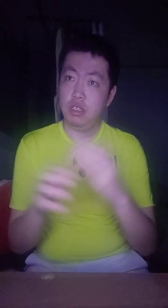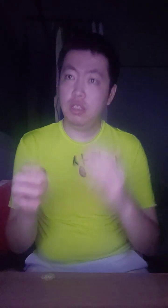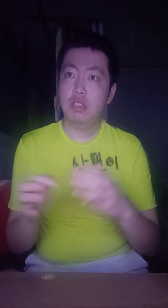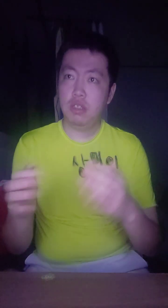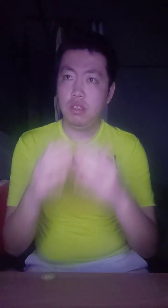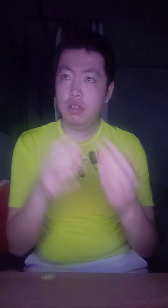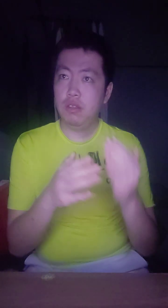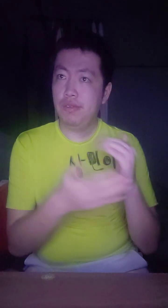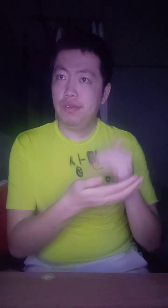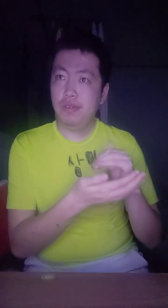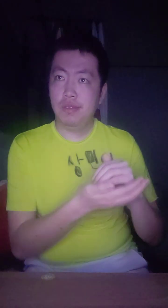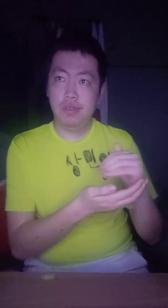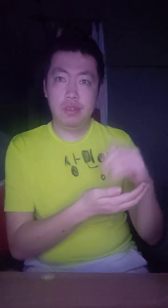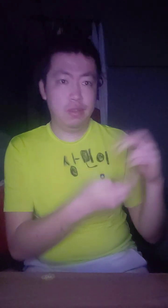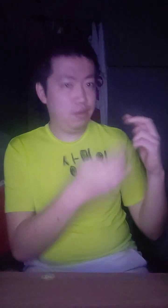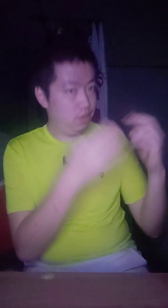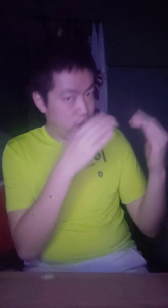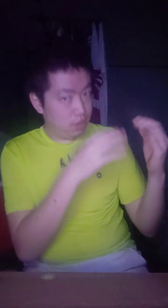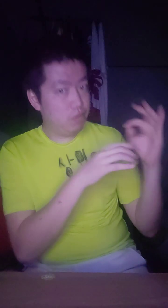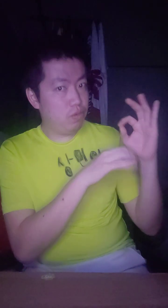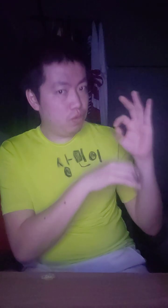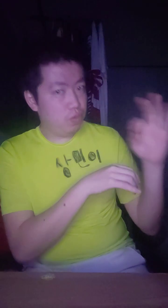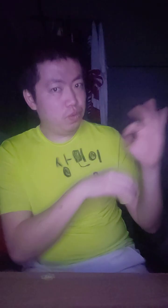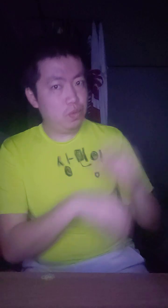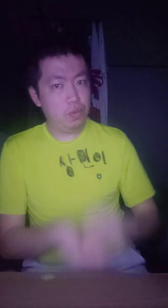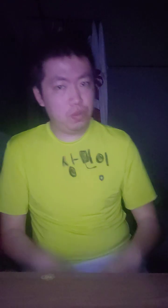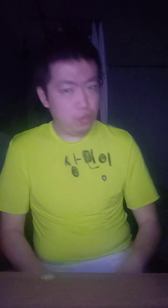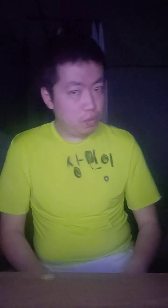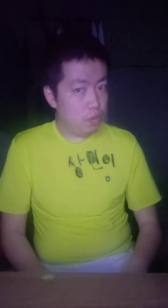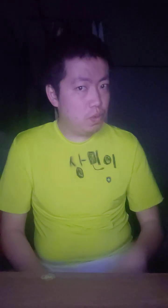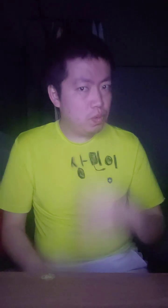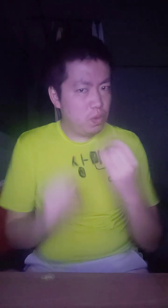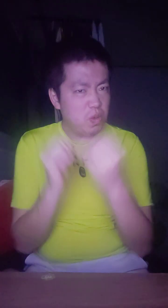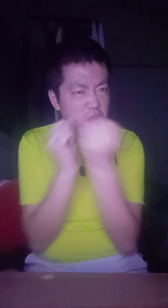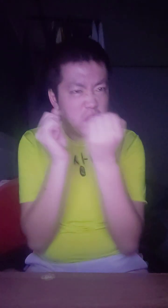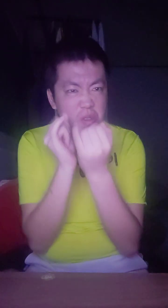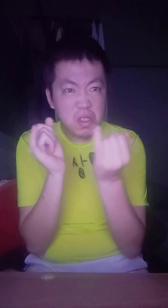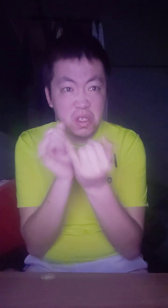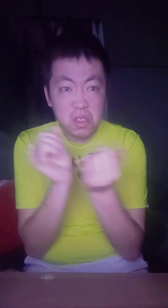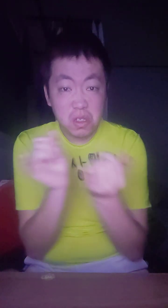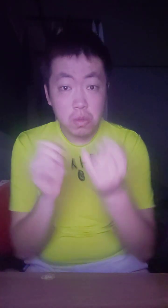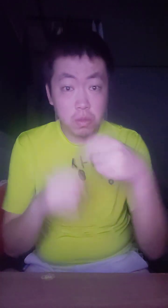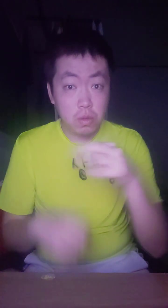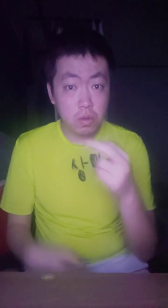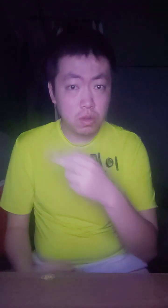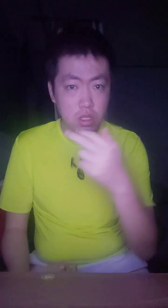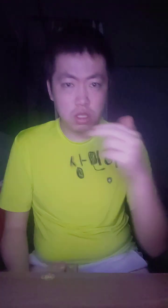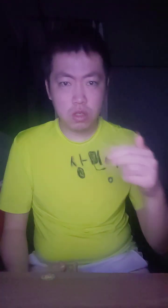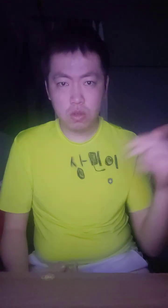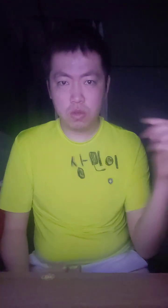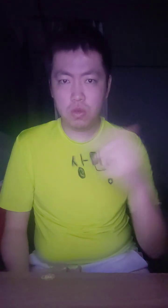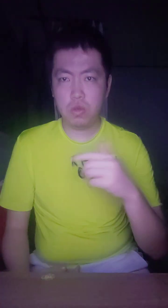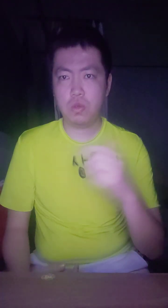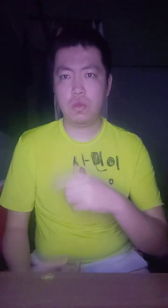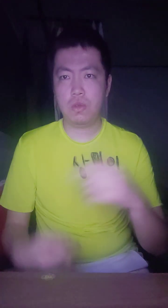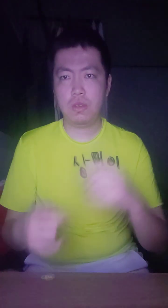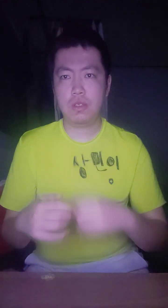찾아오진 않을까 이사까지 고민 중입니다. 그 사람에 대한 신상이나 이런 것도 아무것도 알 수 없는 상태에서 혹시라도 찾아오진